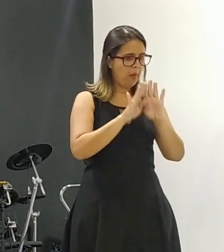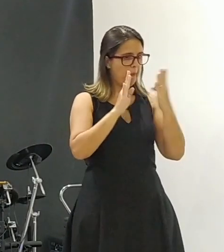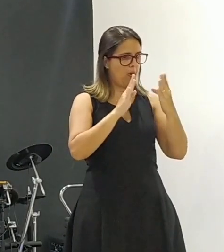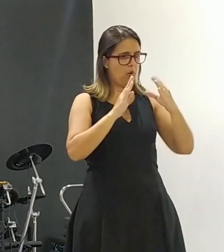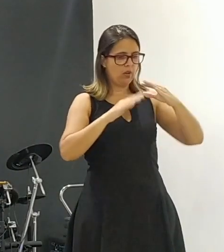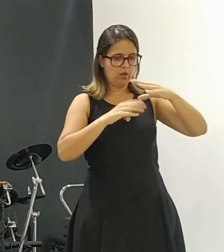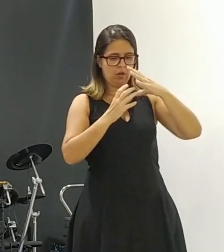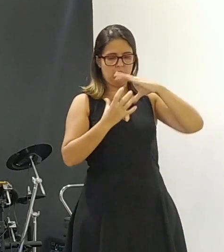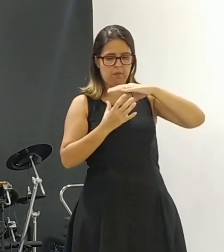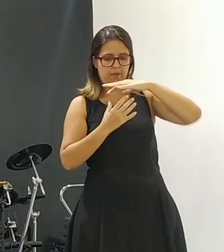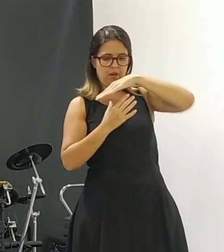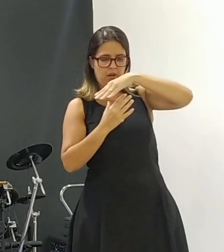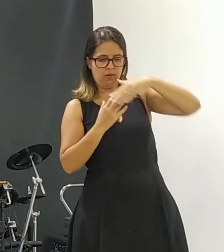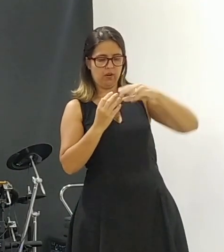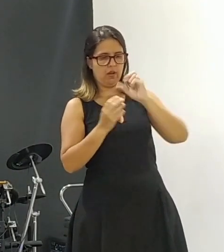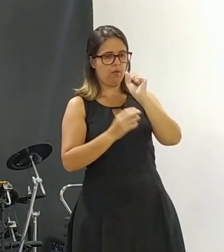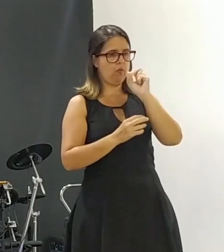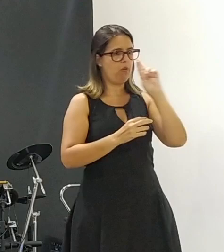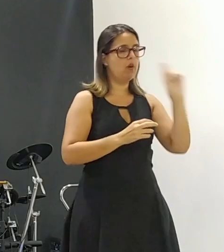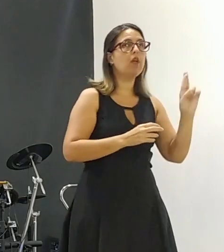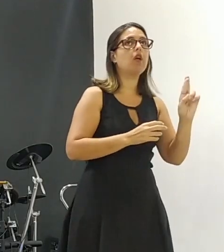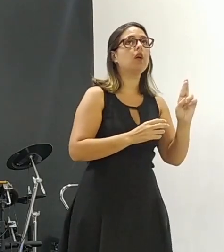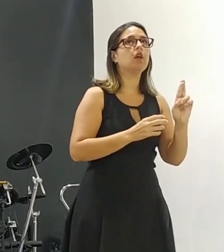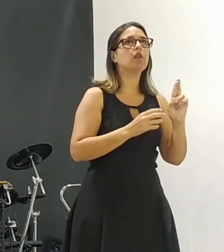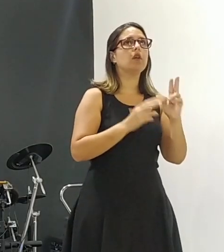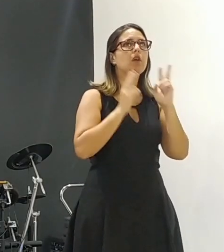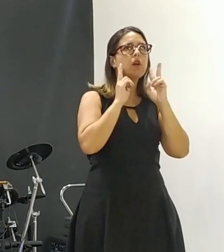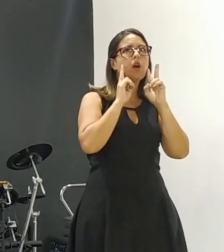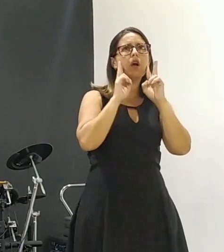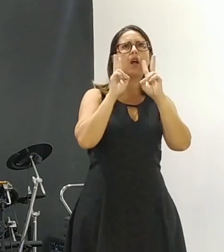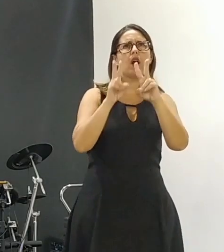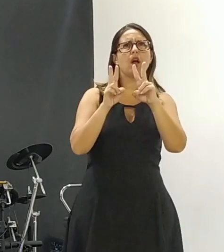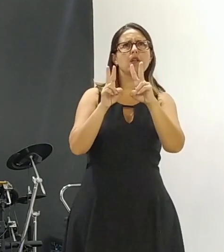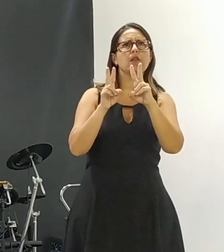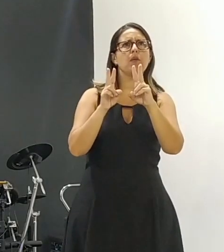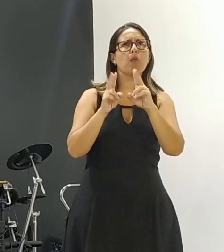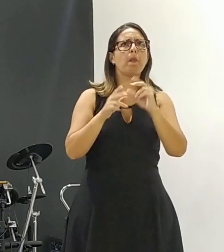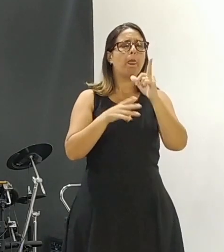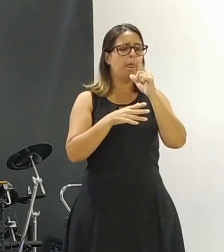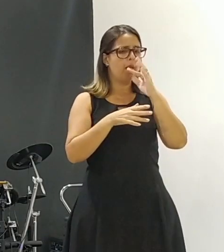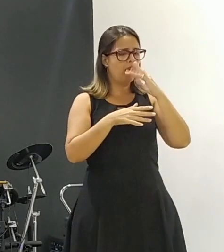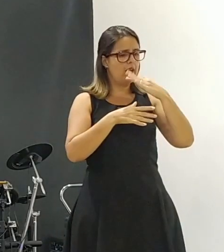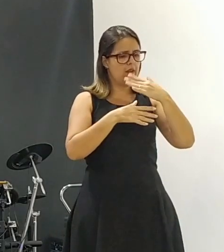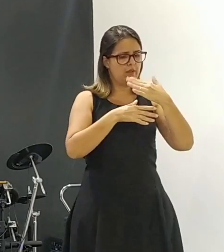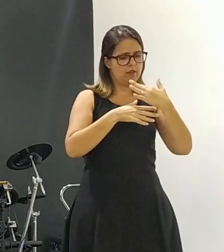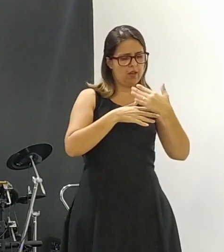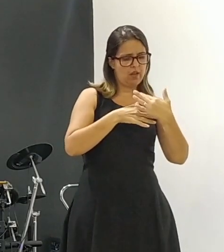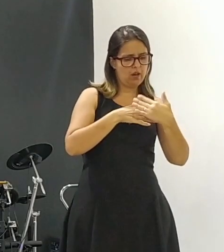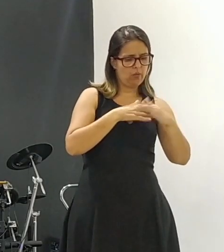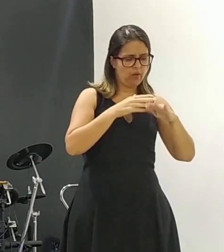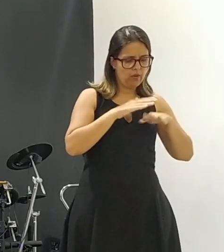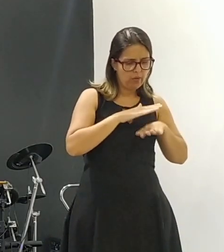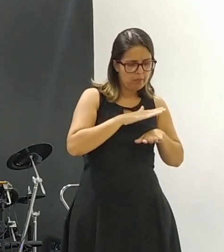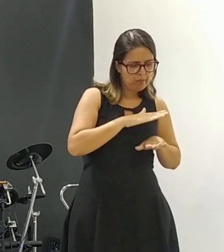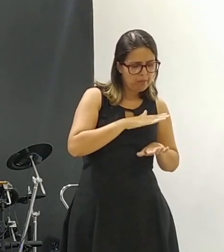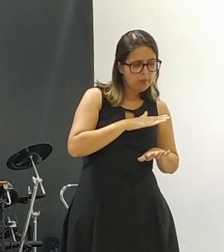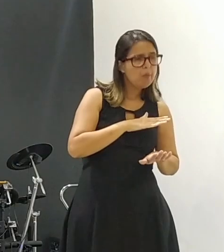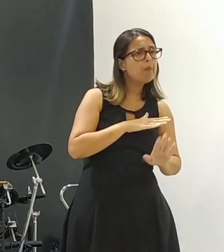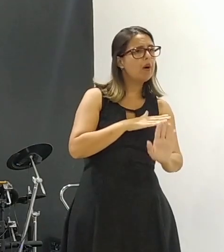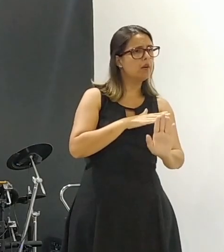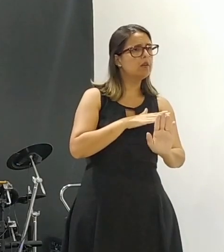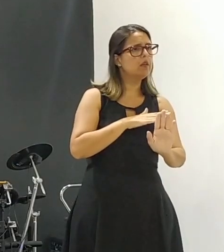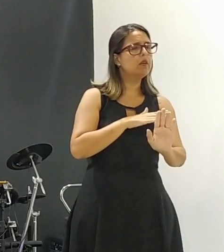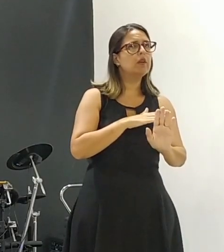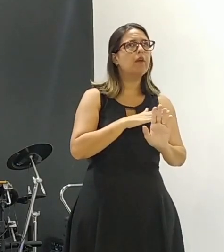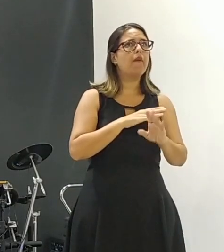oriente, porque a face da casa olhava para o oriente, e as águas vinham debaixo, desde